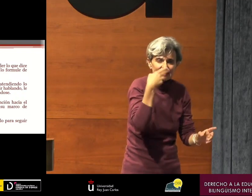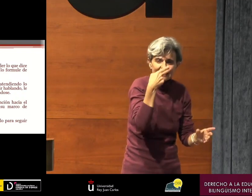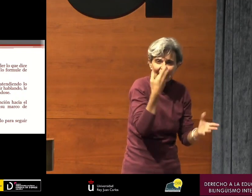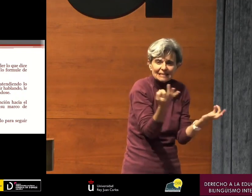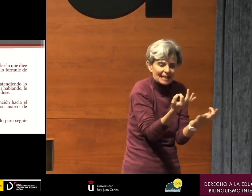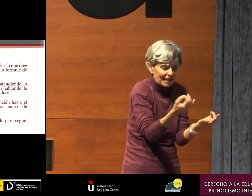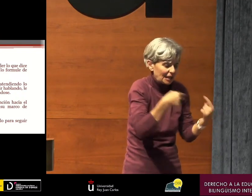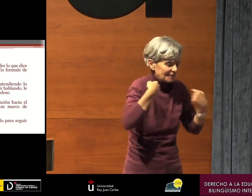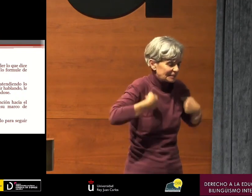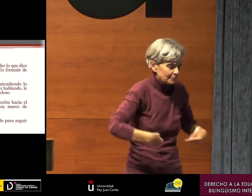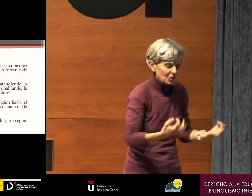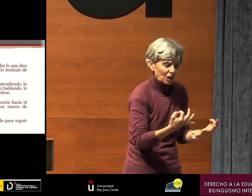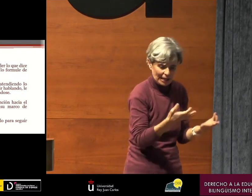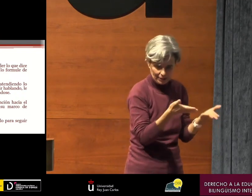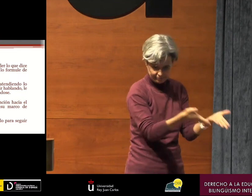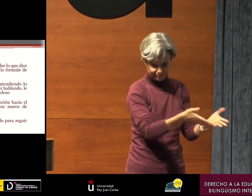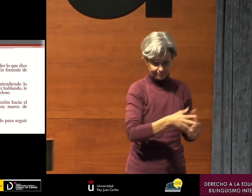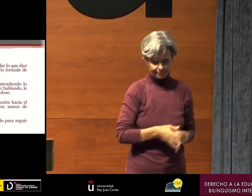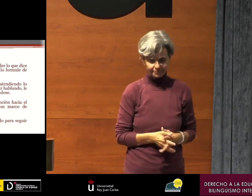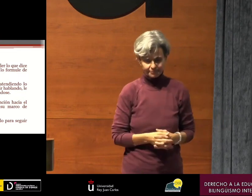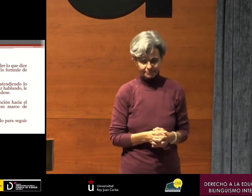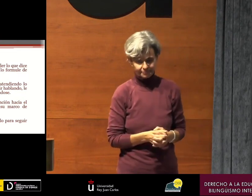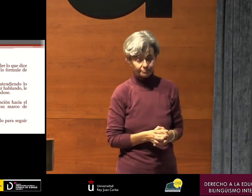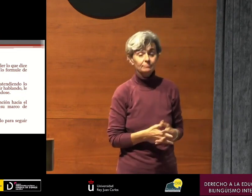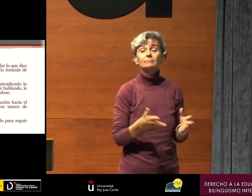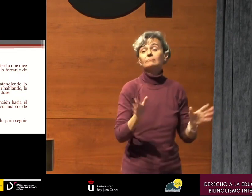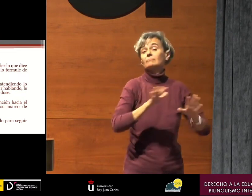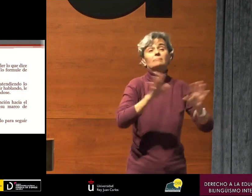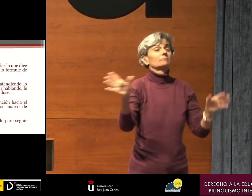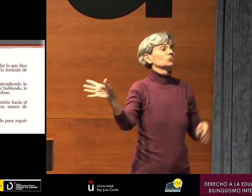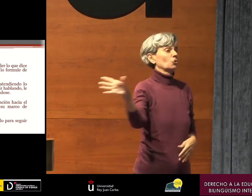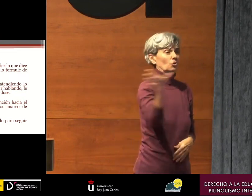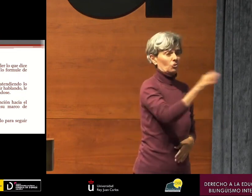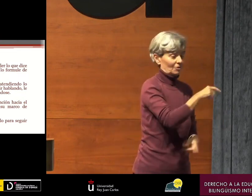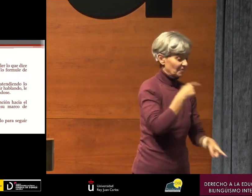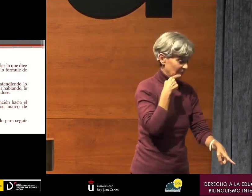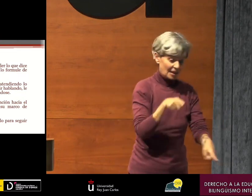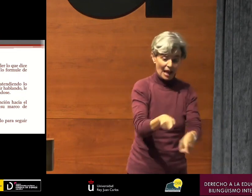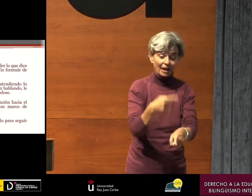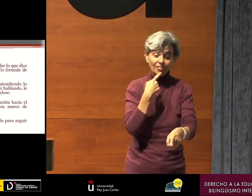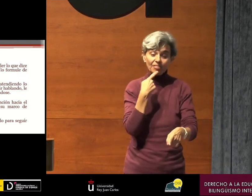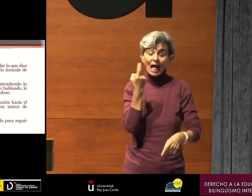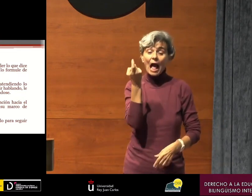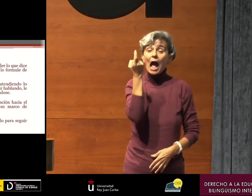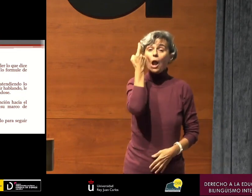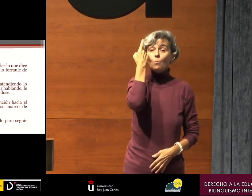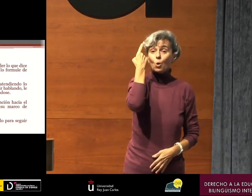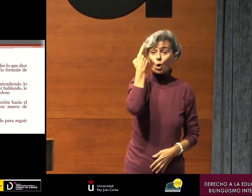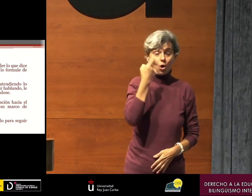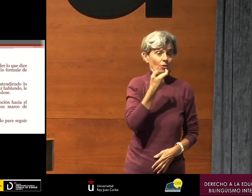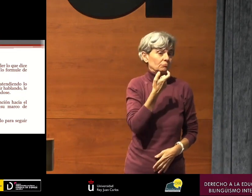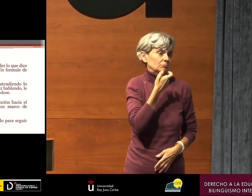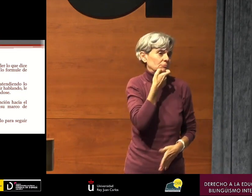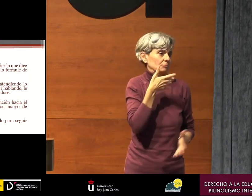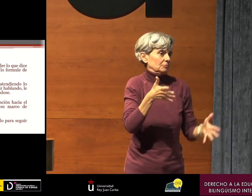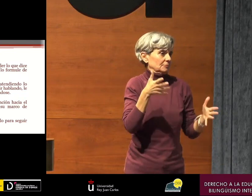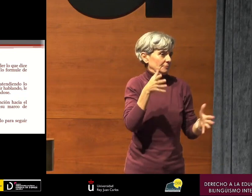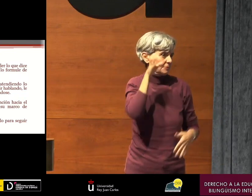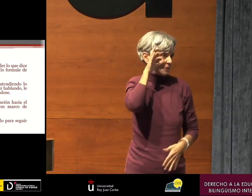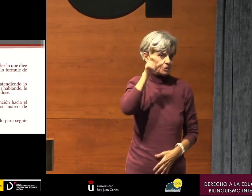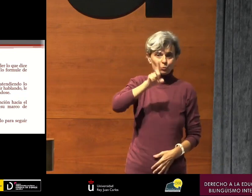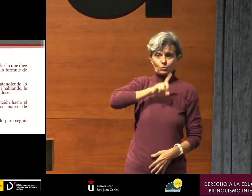sintiendo. Un poco para poder centrar cuál es el objetivo de que él me traslade esa información.